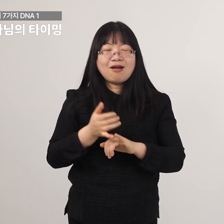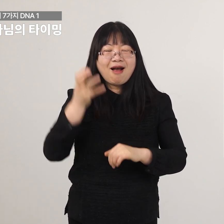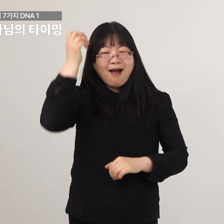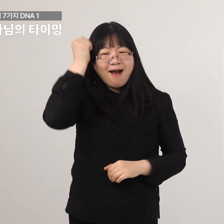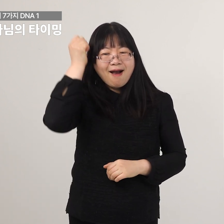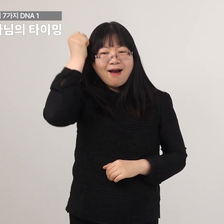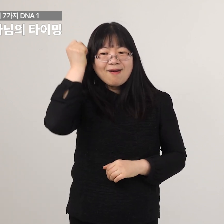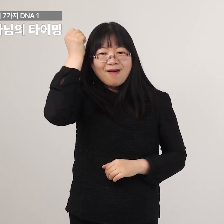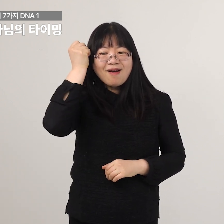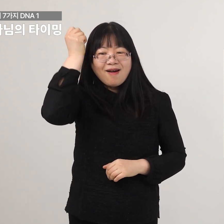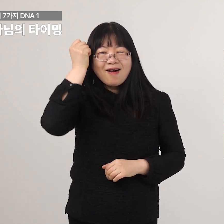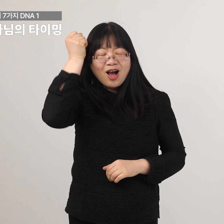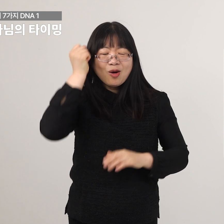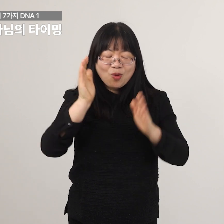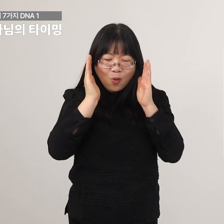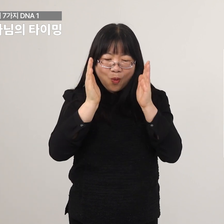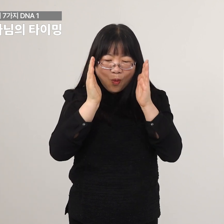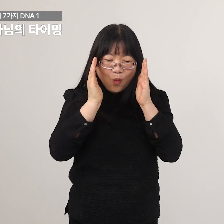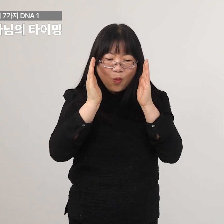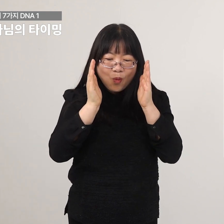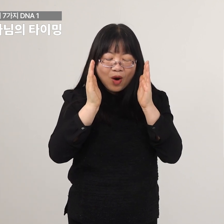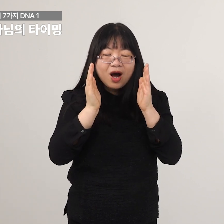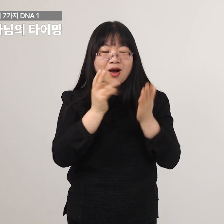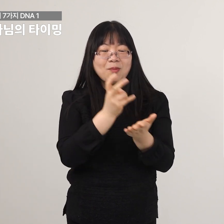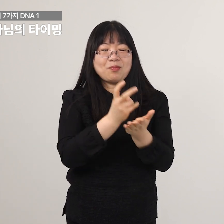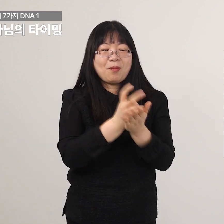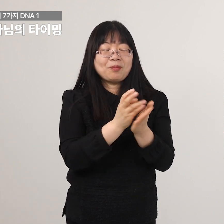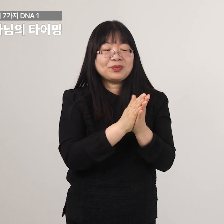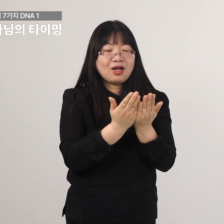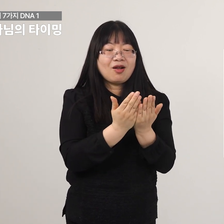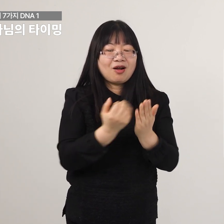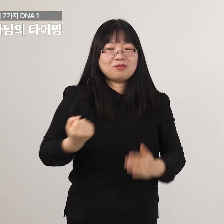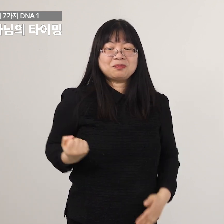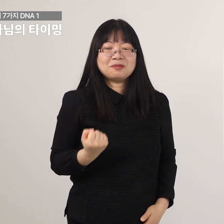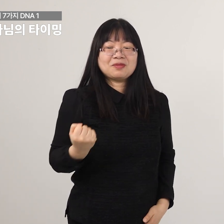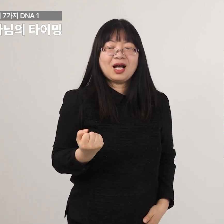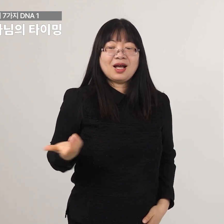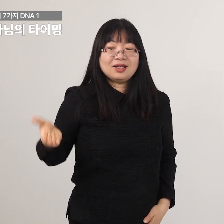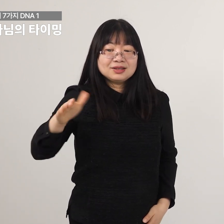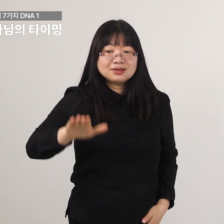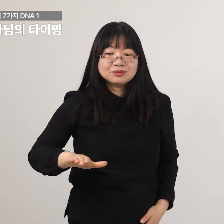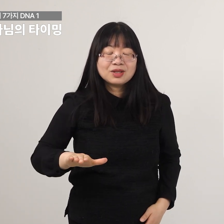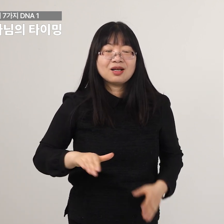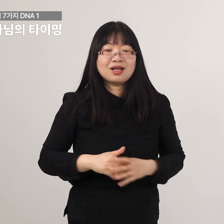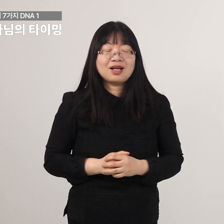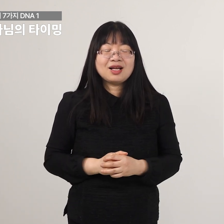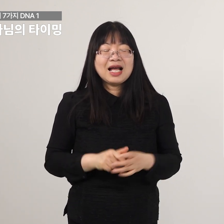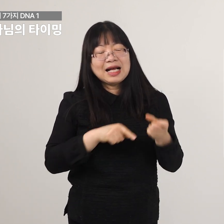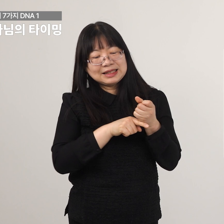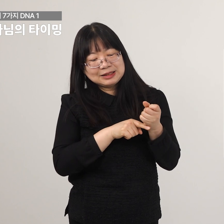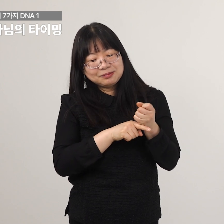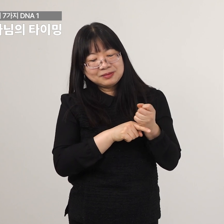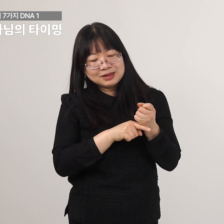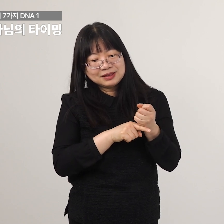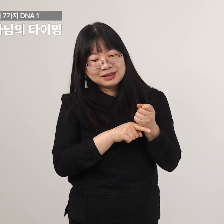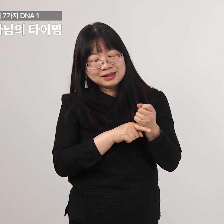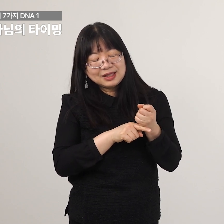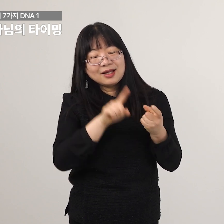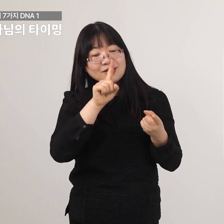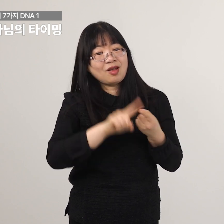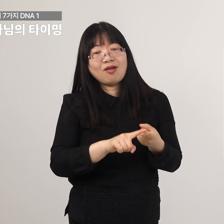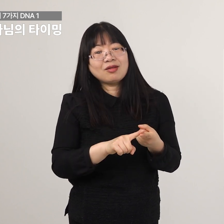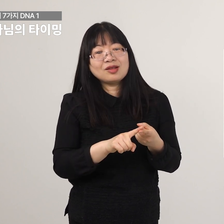공부하고 외우고 법조문처럼 들고 있었지만 그 의미와 뜻에